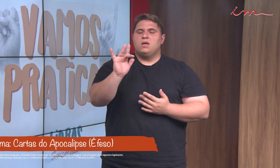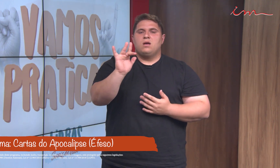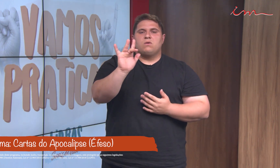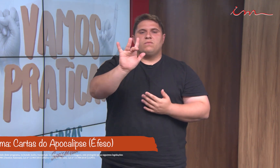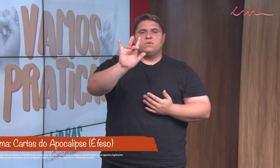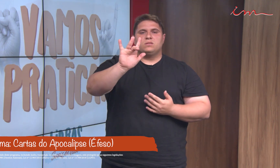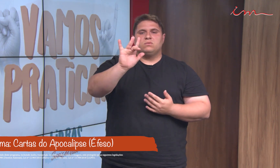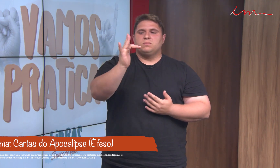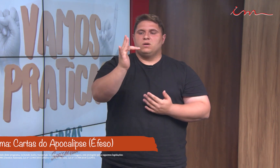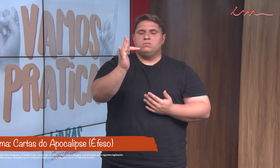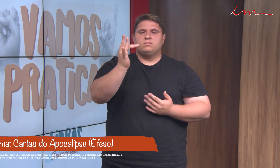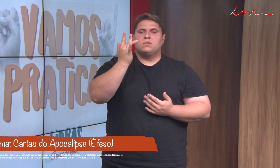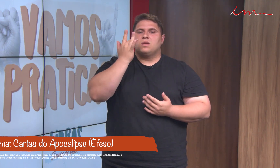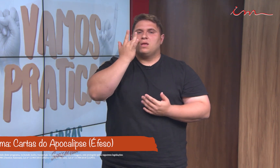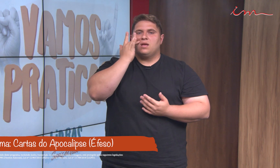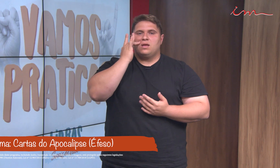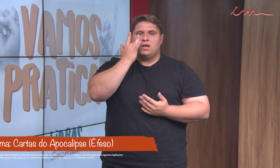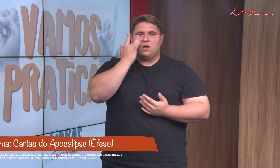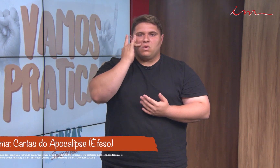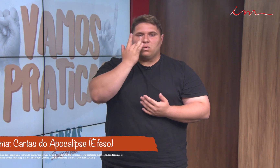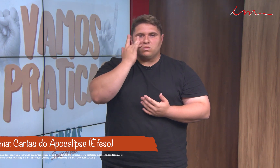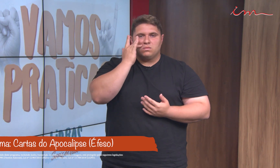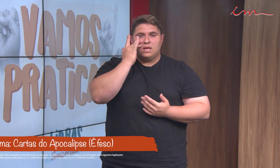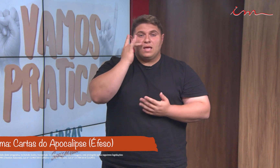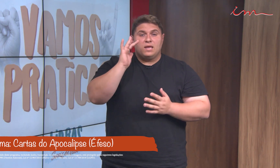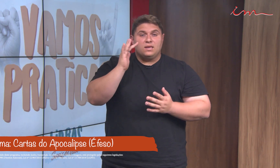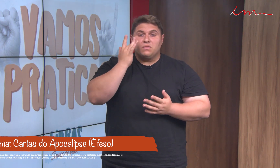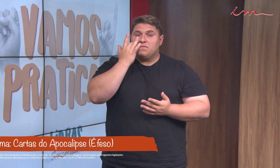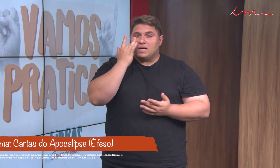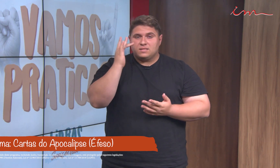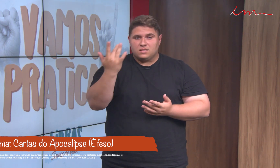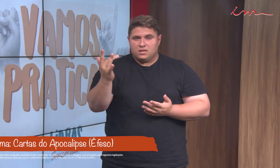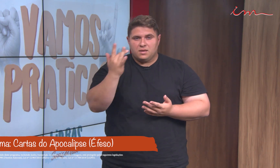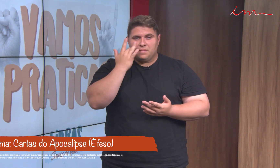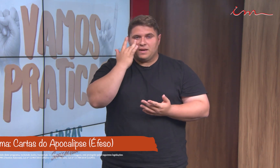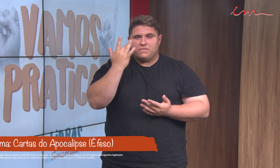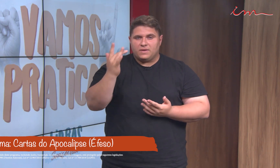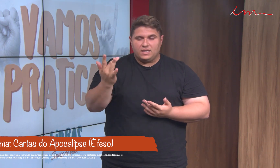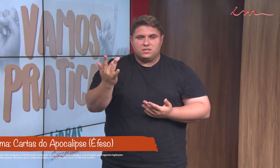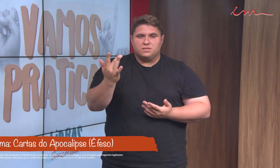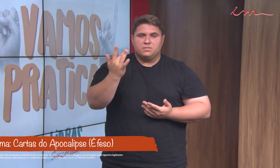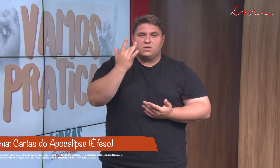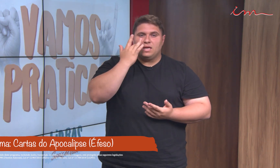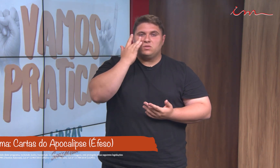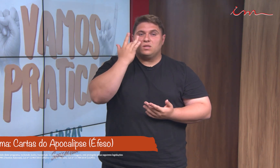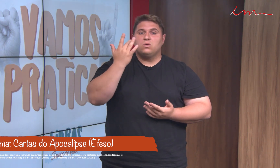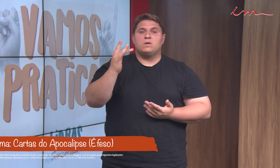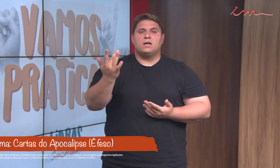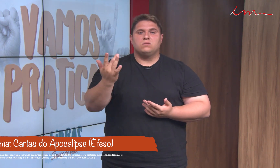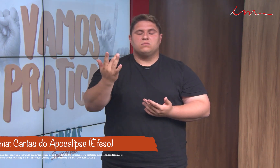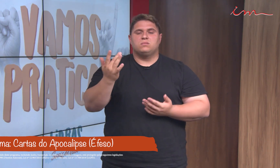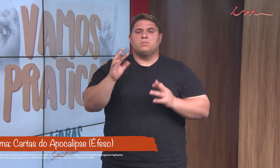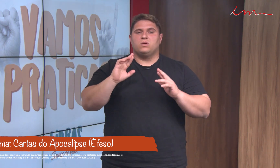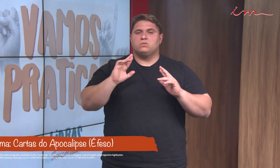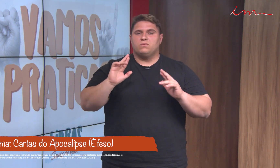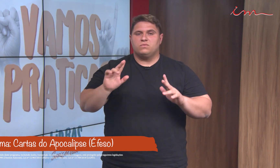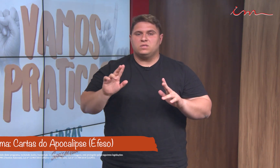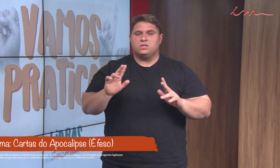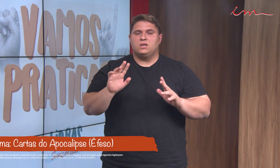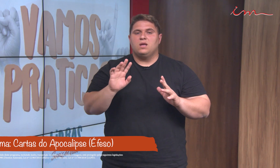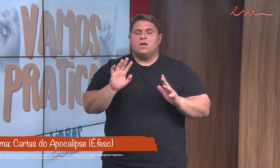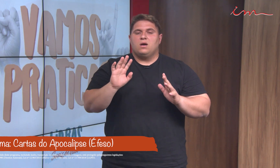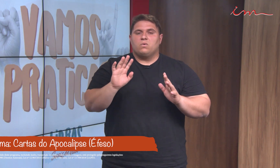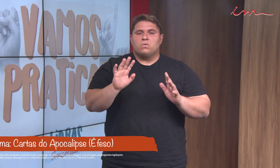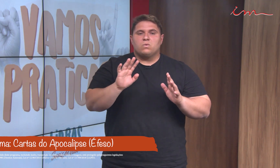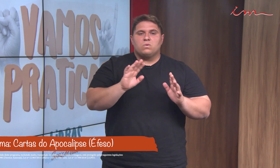ouro, configuração de mão, ouro. Não faça para frente, porque isso é dourado, então pode